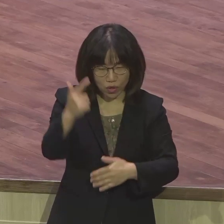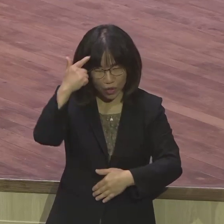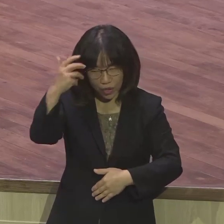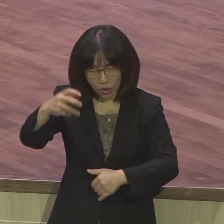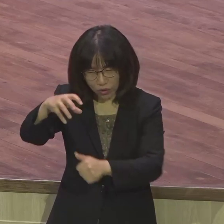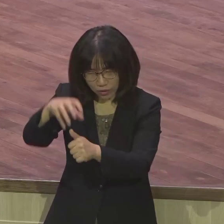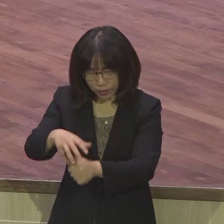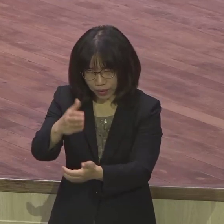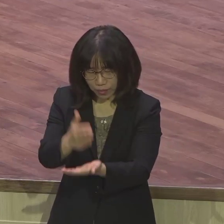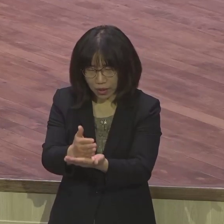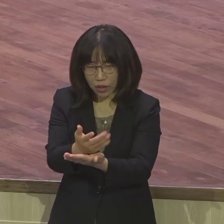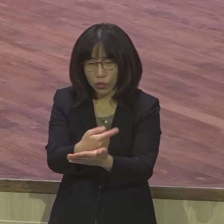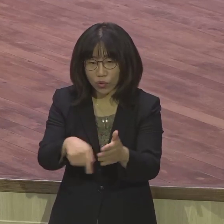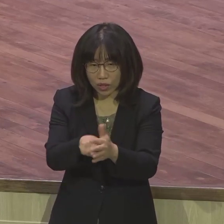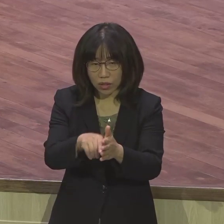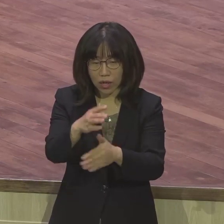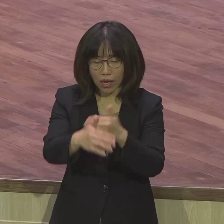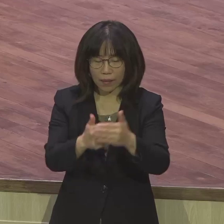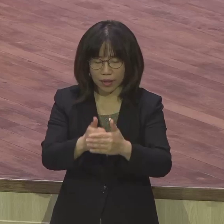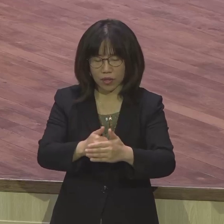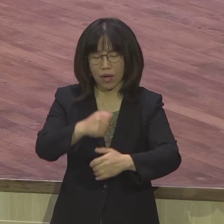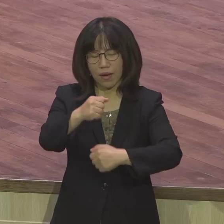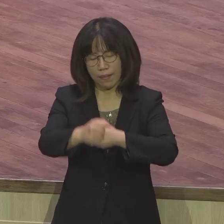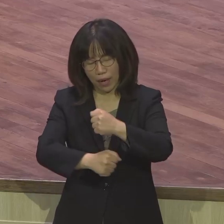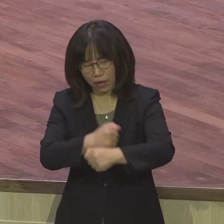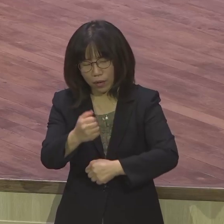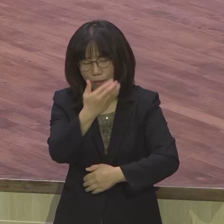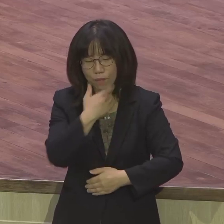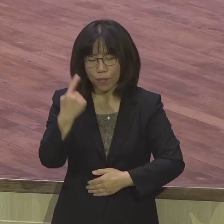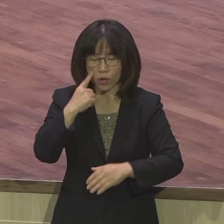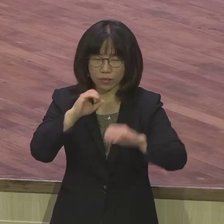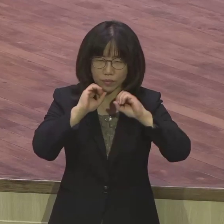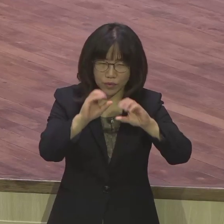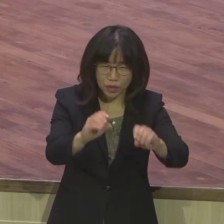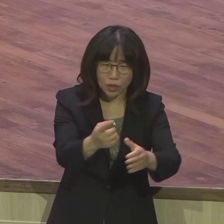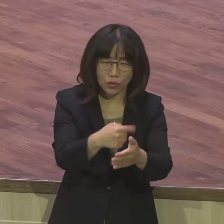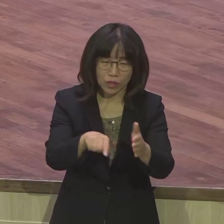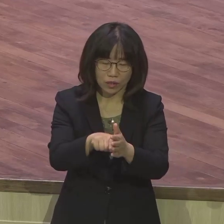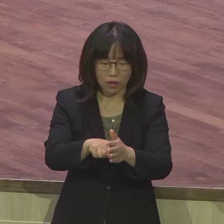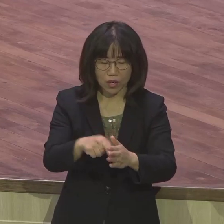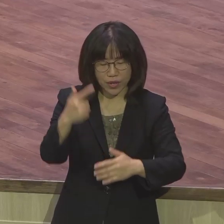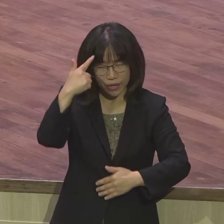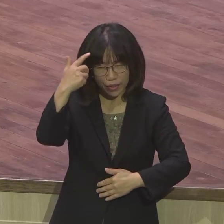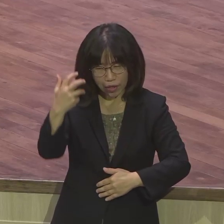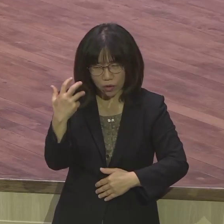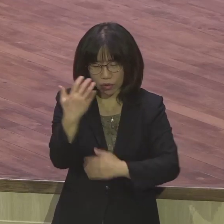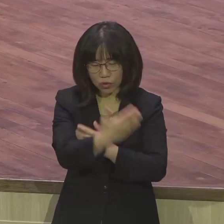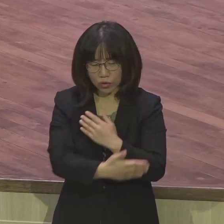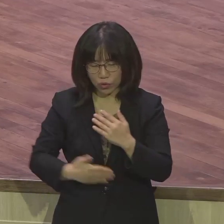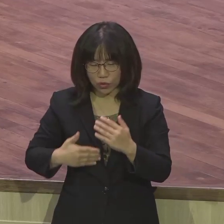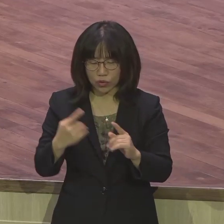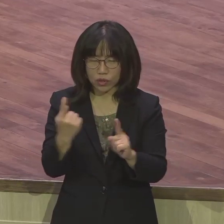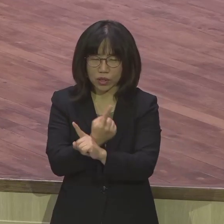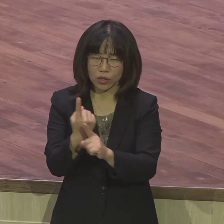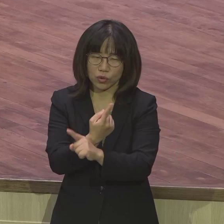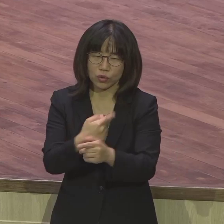않고, 마음껏 복음을 힘있게 증거하기 위해서 우리 영육간의 치유받기 위해서 집중의 시간을 가지라는 거예요.